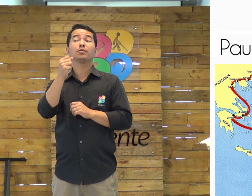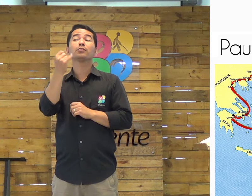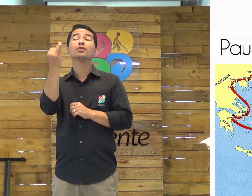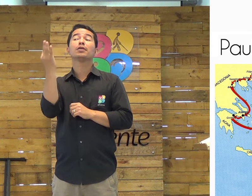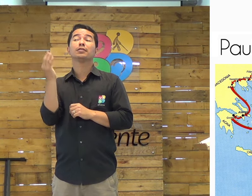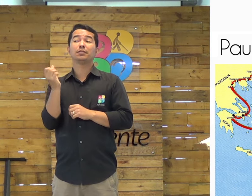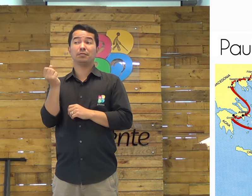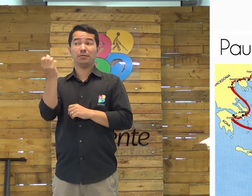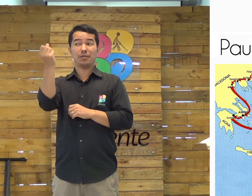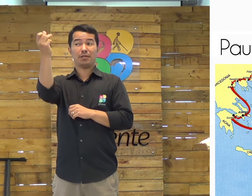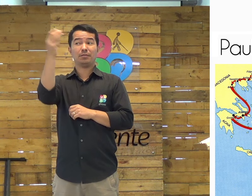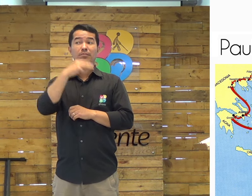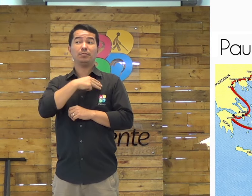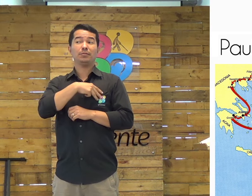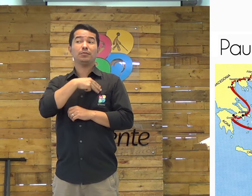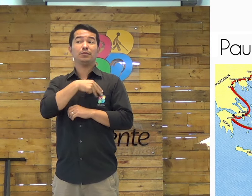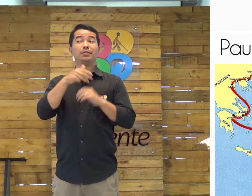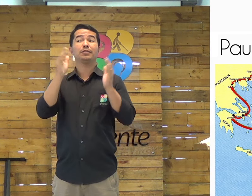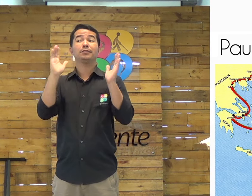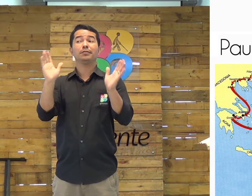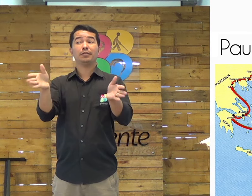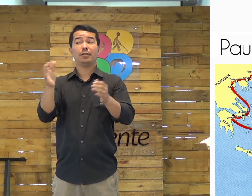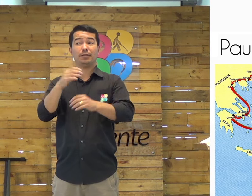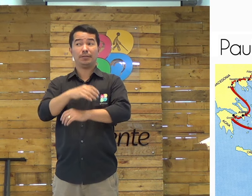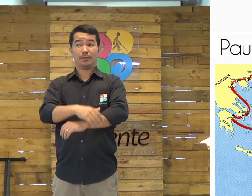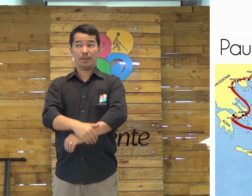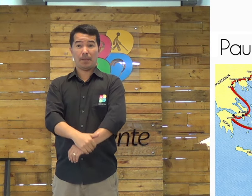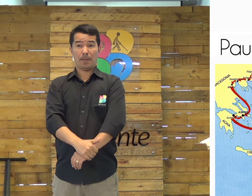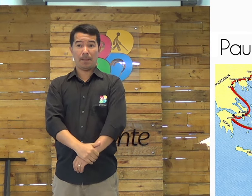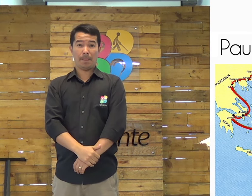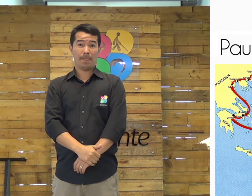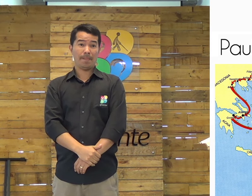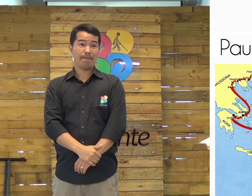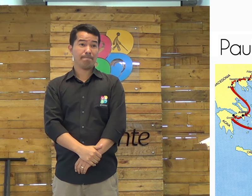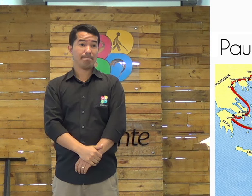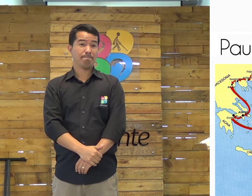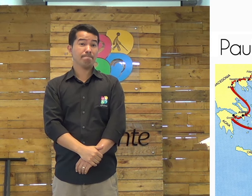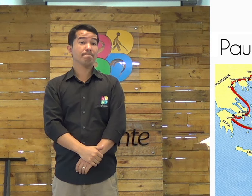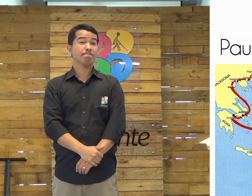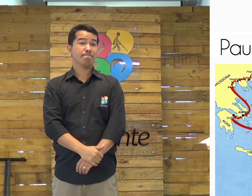E eu pergunto para vocês, quantas viagens missionárias vocês já fizeram?